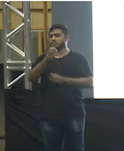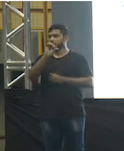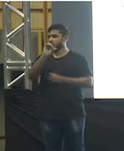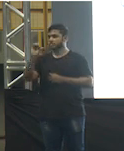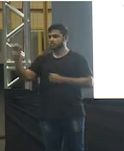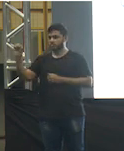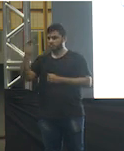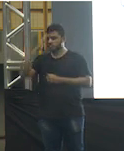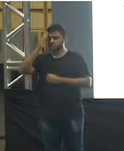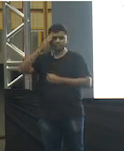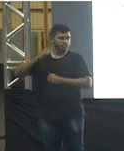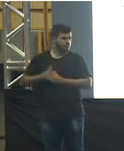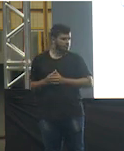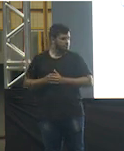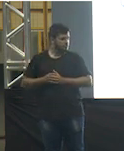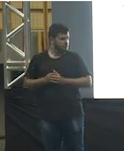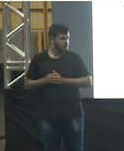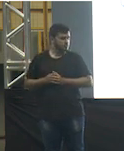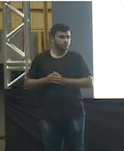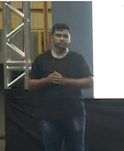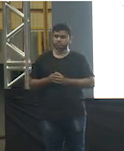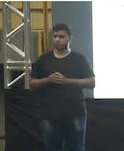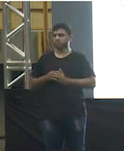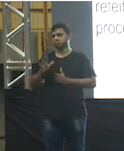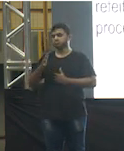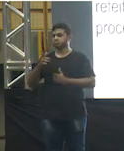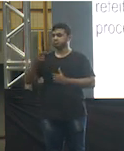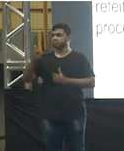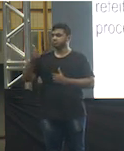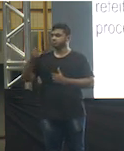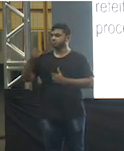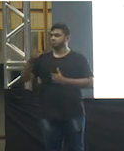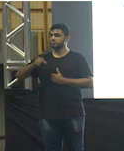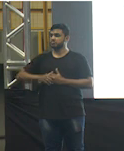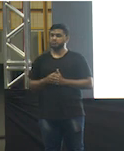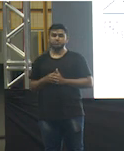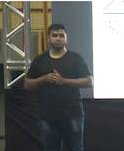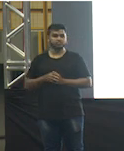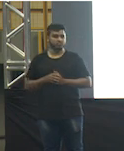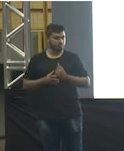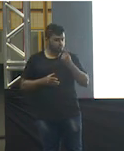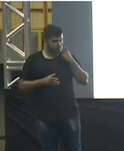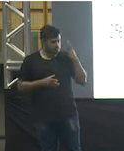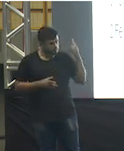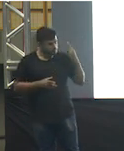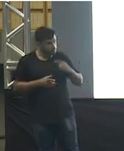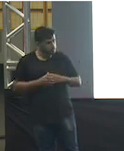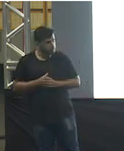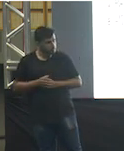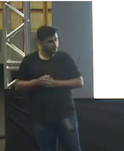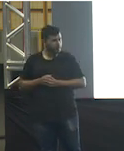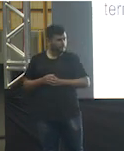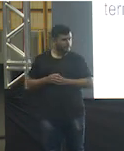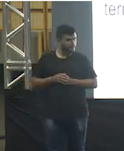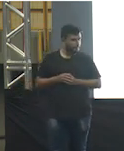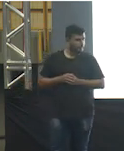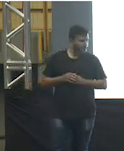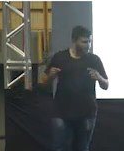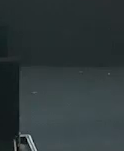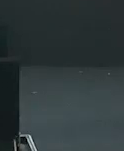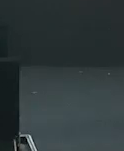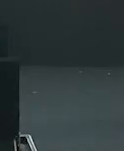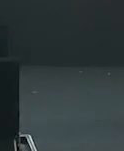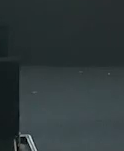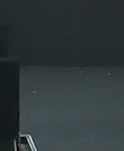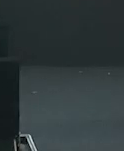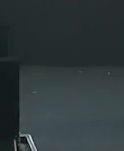16,66666. Aproximadamente quanto? 17. Olhando para os itens, voltando aqui para os itens, lá no